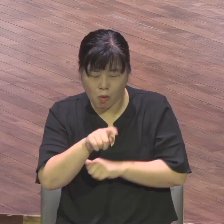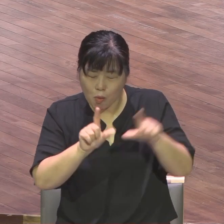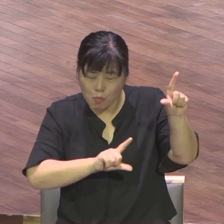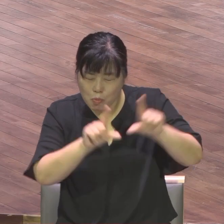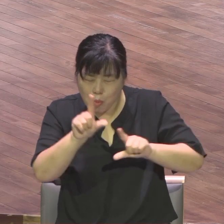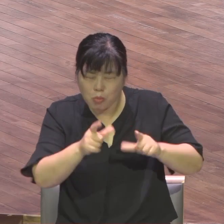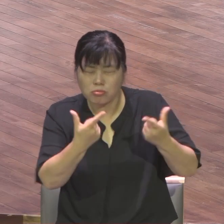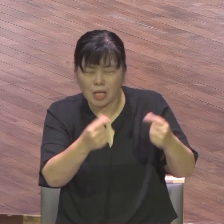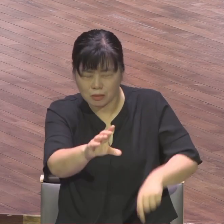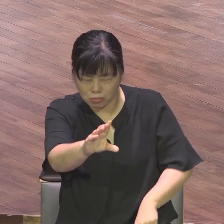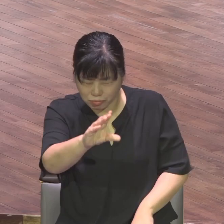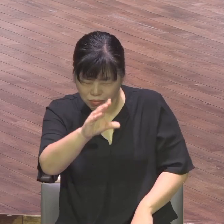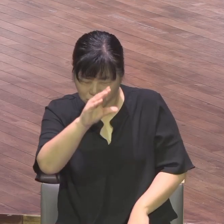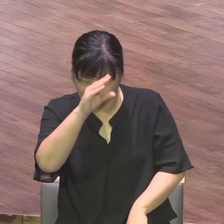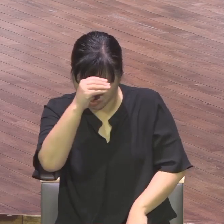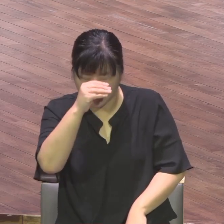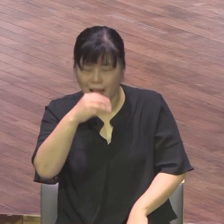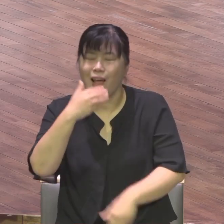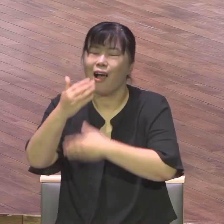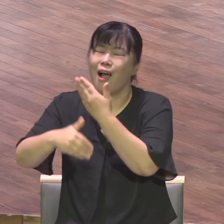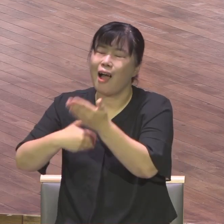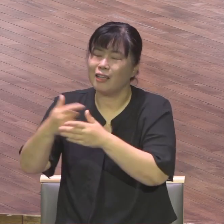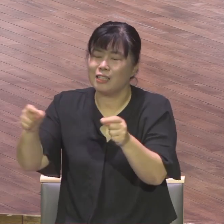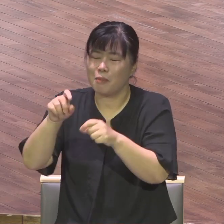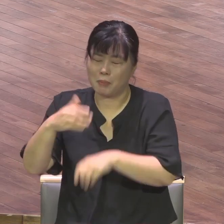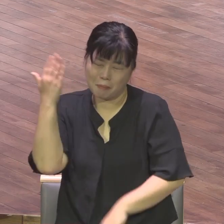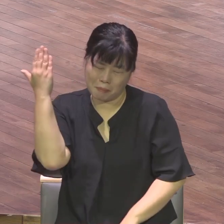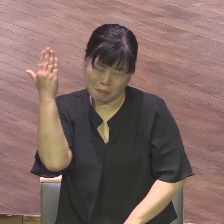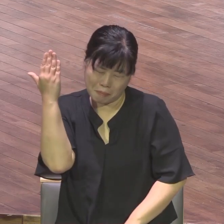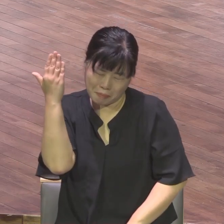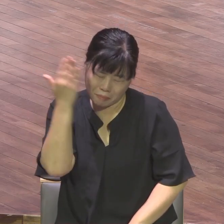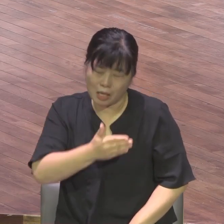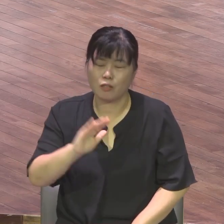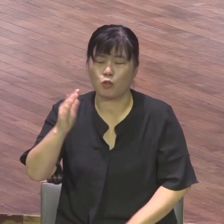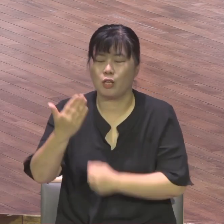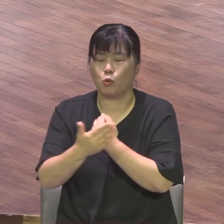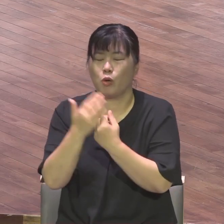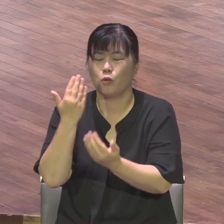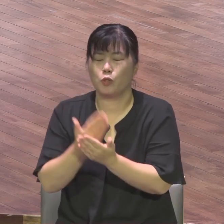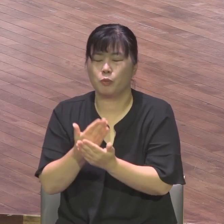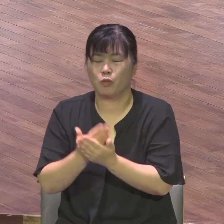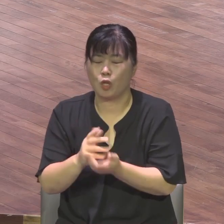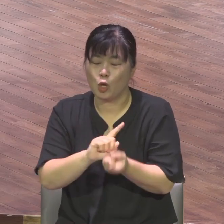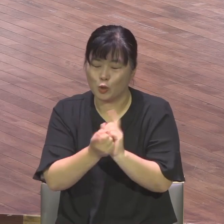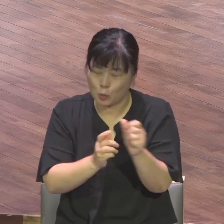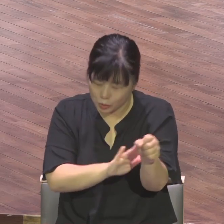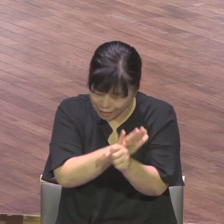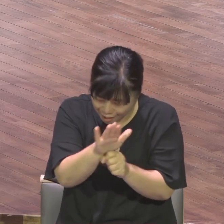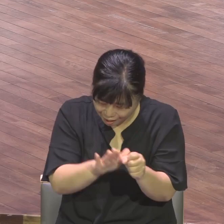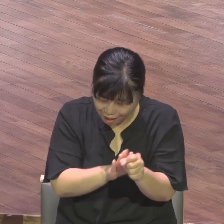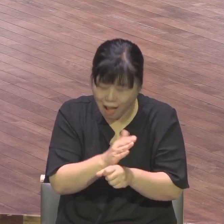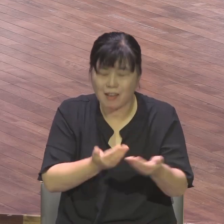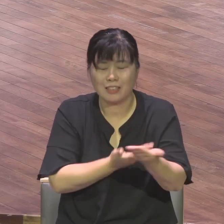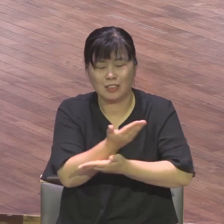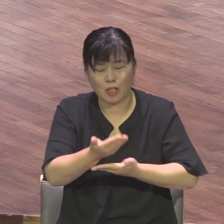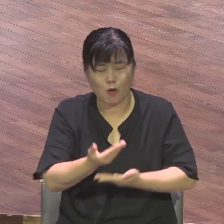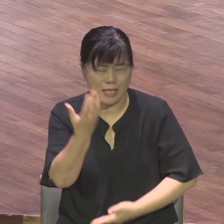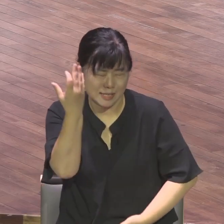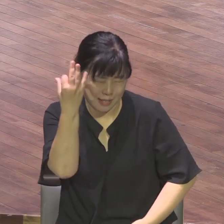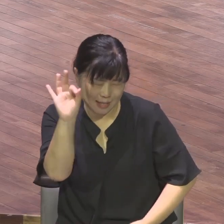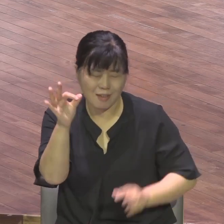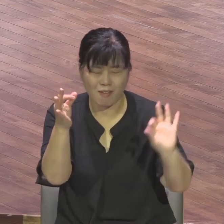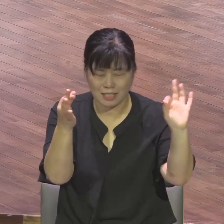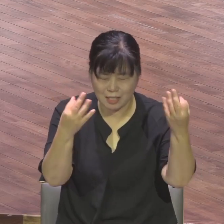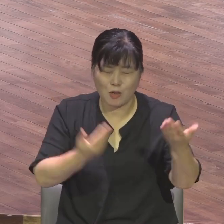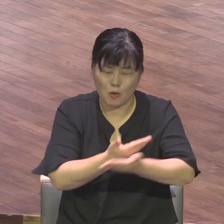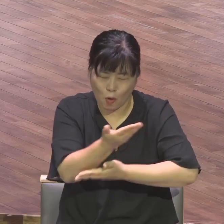날마다 하나님께 새롭게 되게 하여 주옵소서. 그래서 서로 사랑하고 서로 인정하고 서로